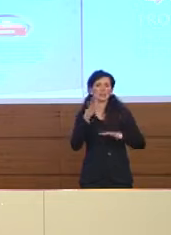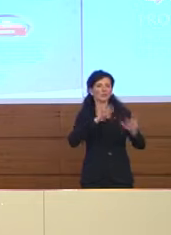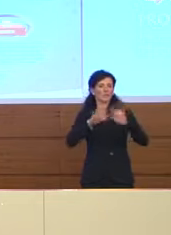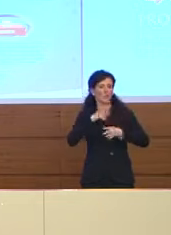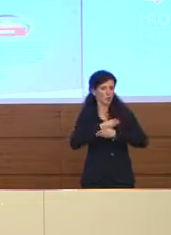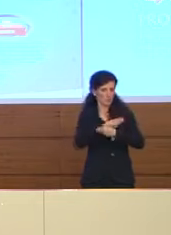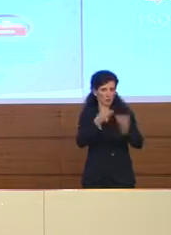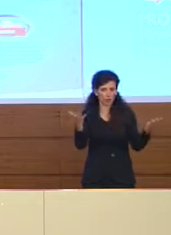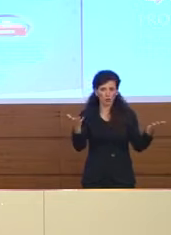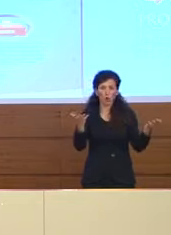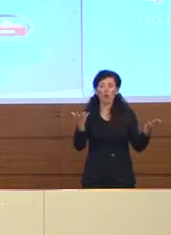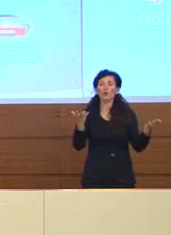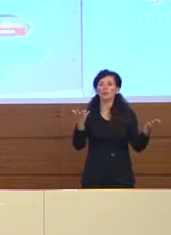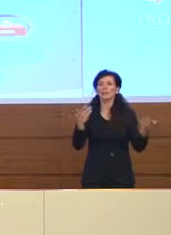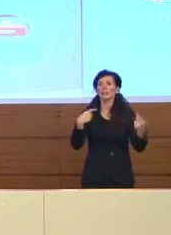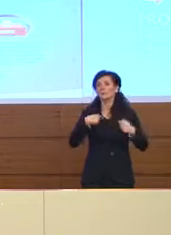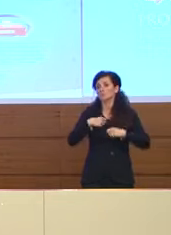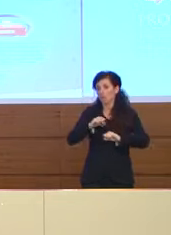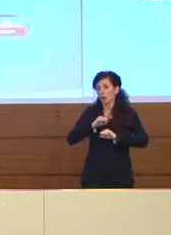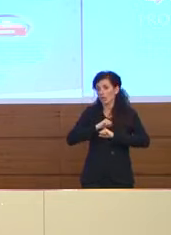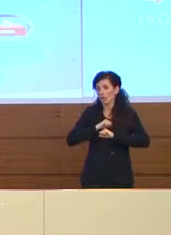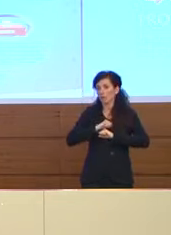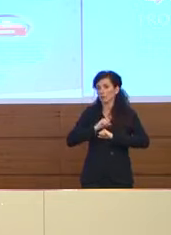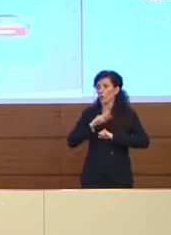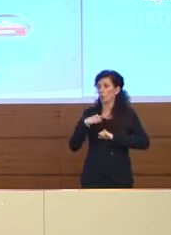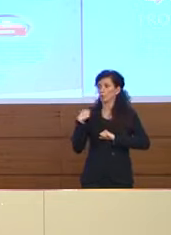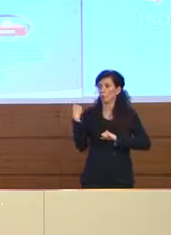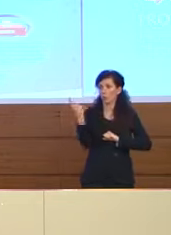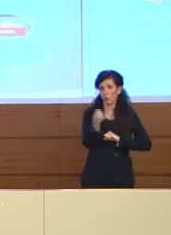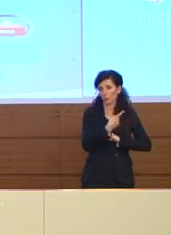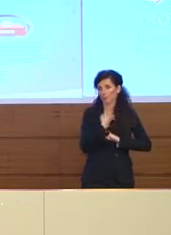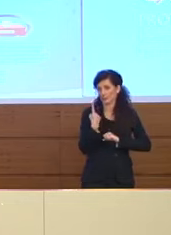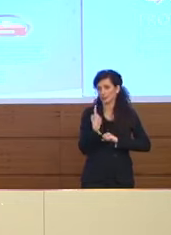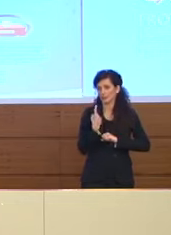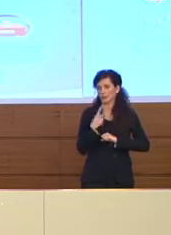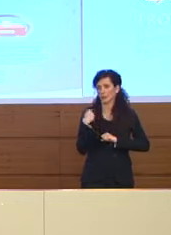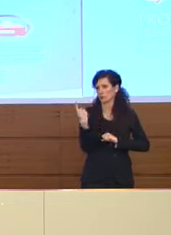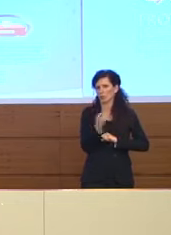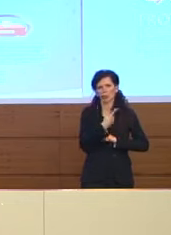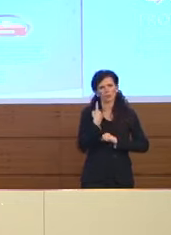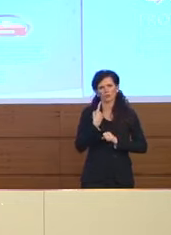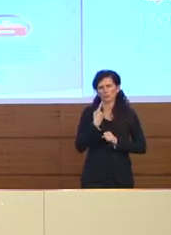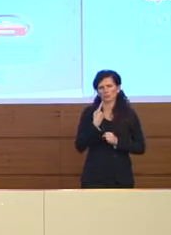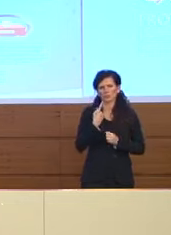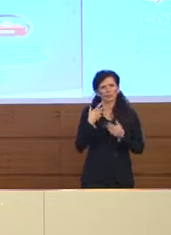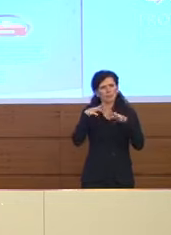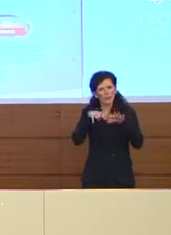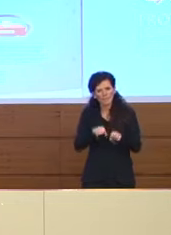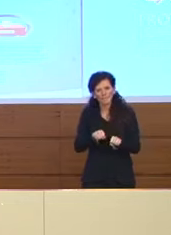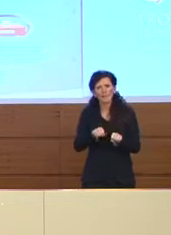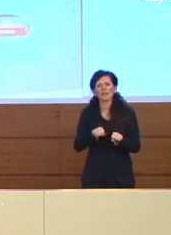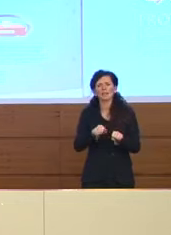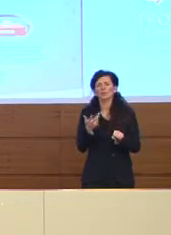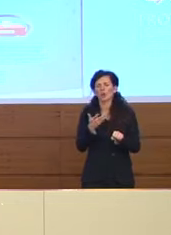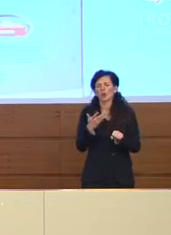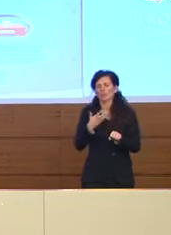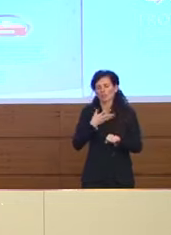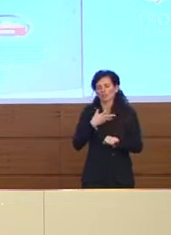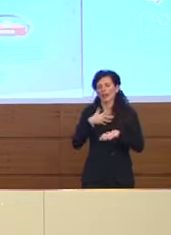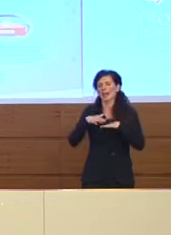siamo di fatto impegnati a un vincolo di riservatezza